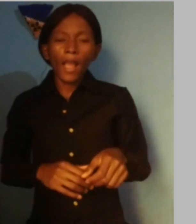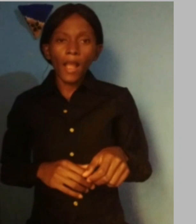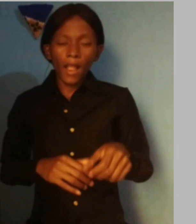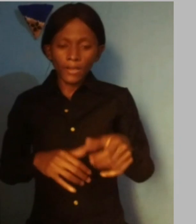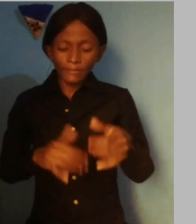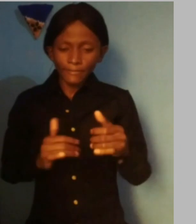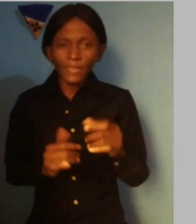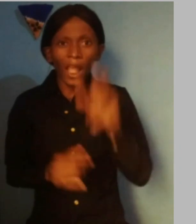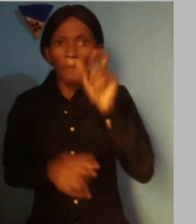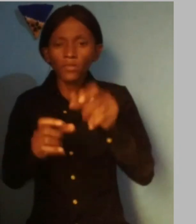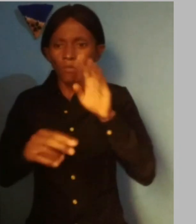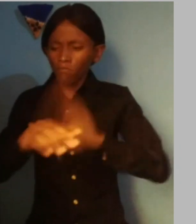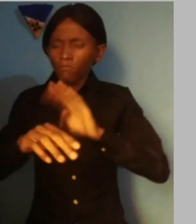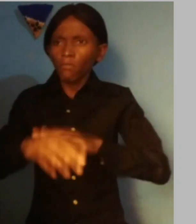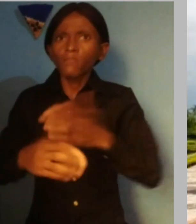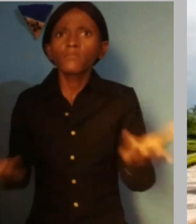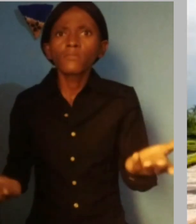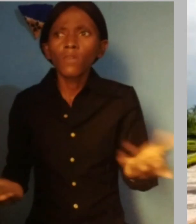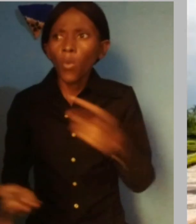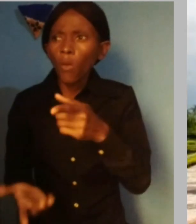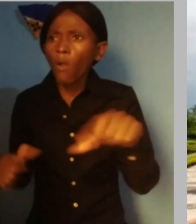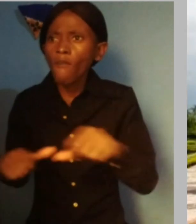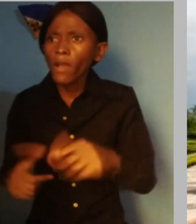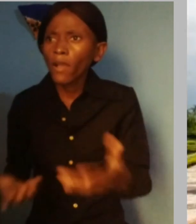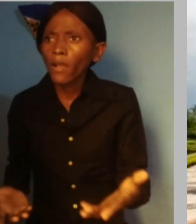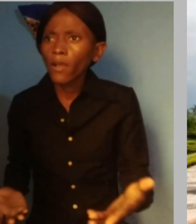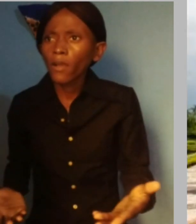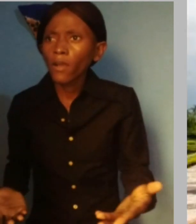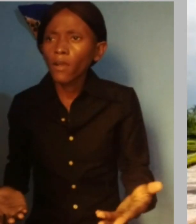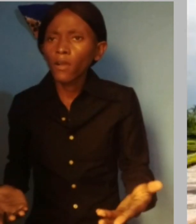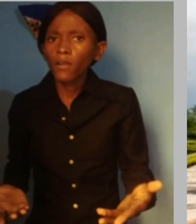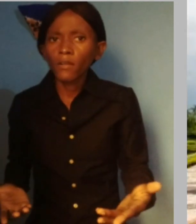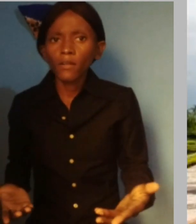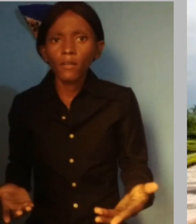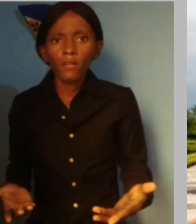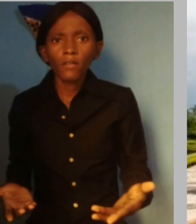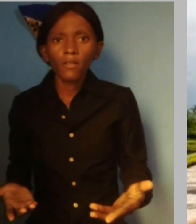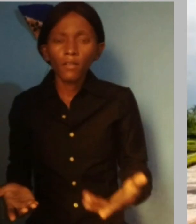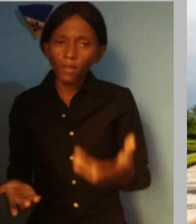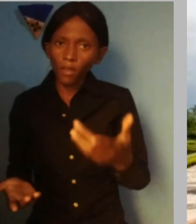debout. Ne t'étonne pas si une personne te rappelle à l'ordre.